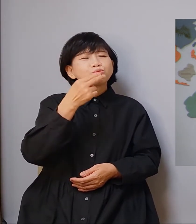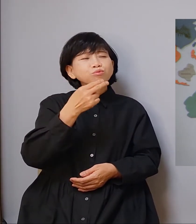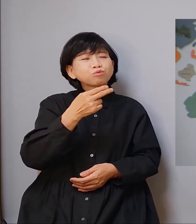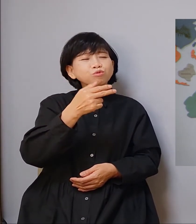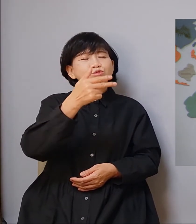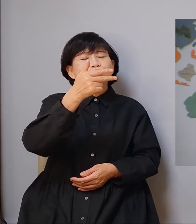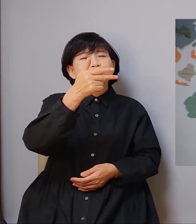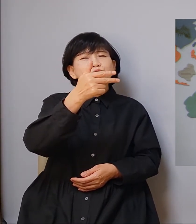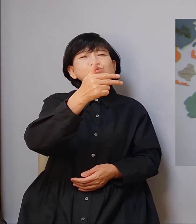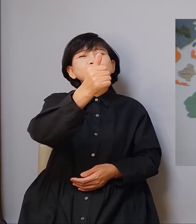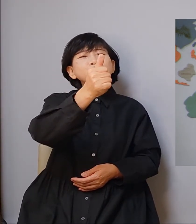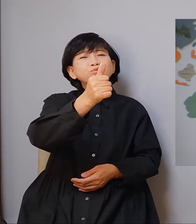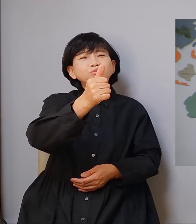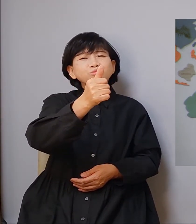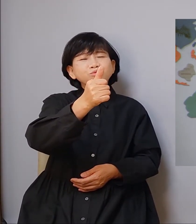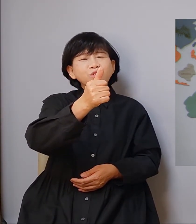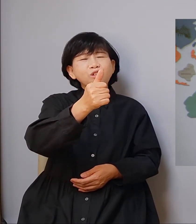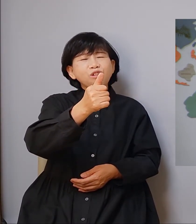써가지고